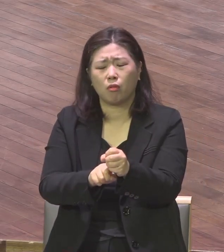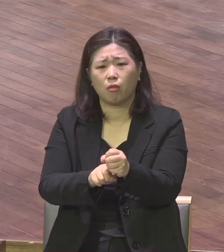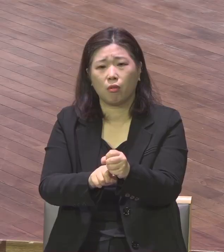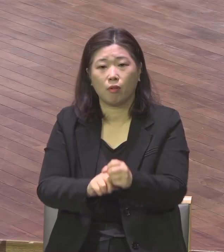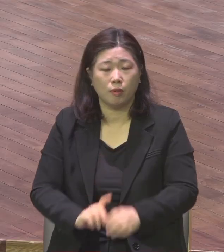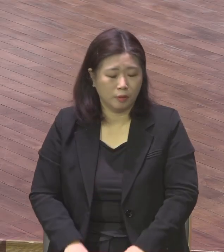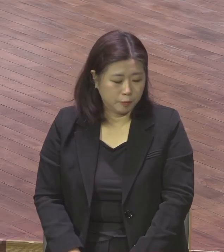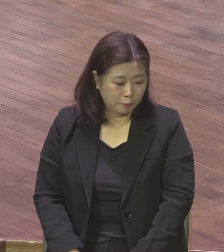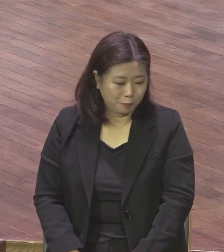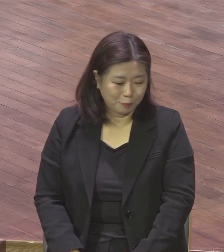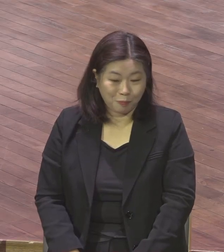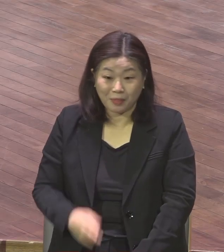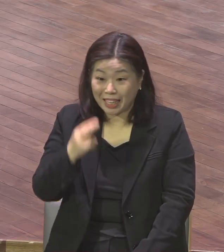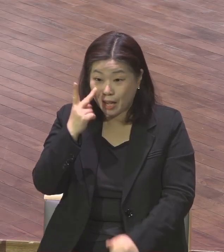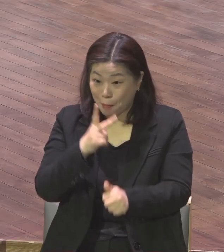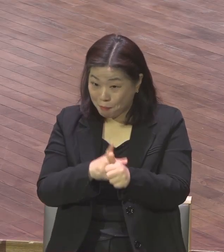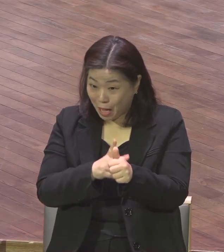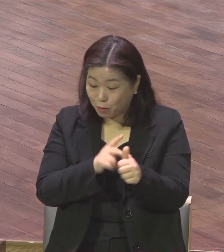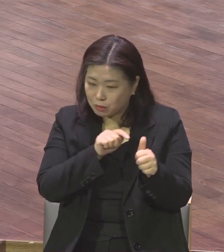사도 바울은 이